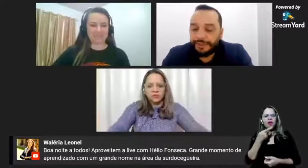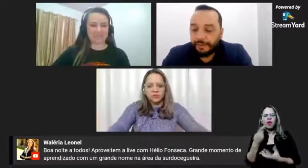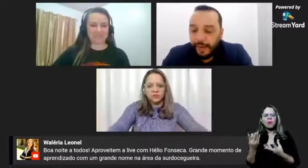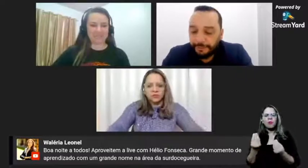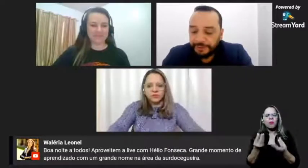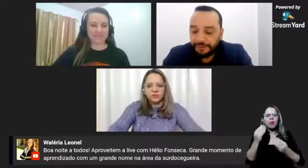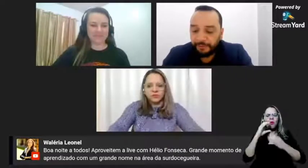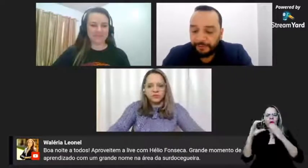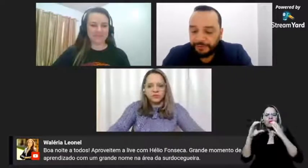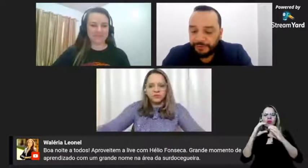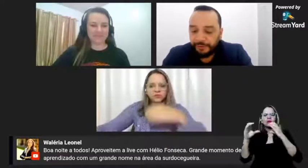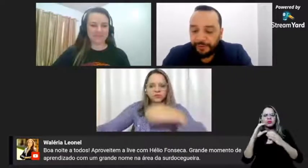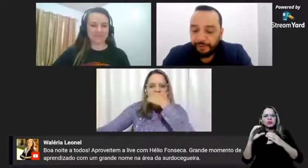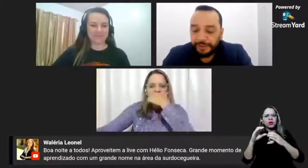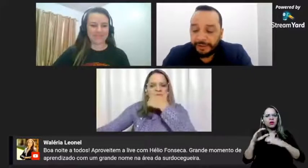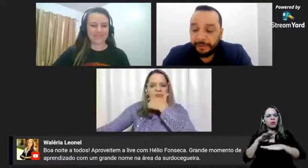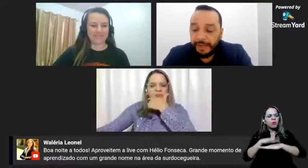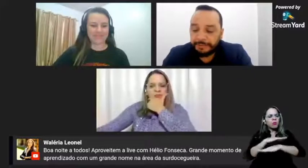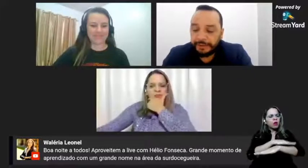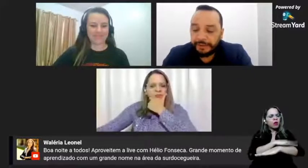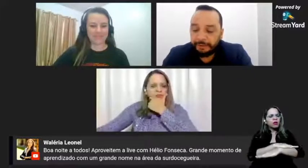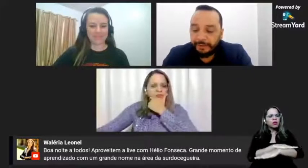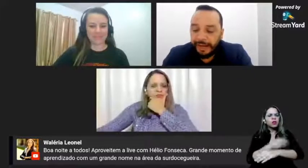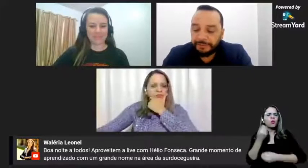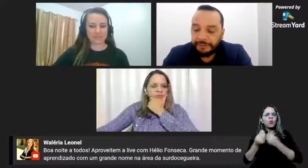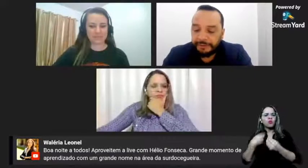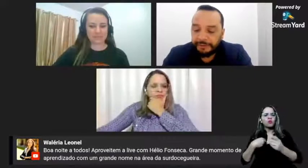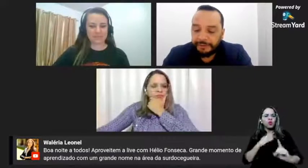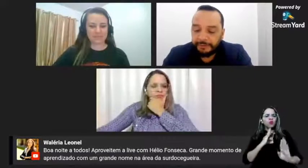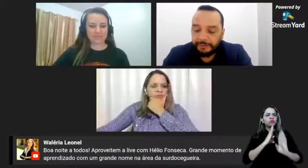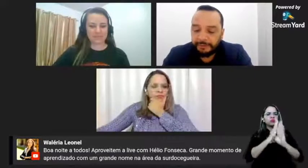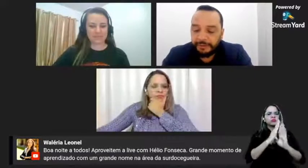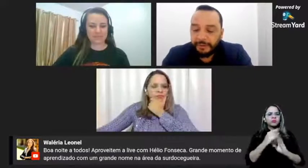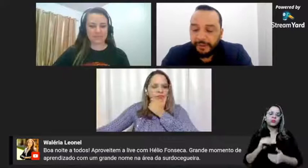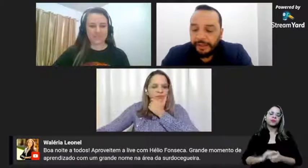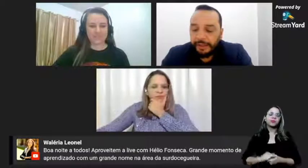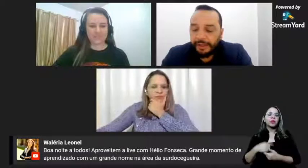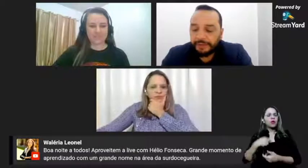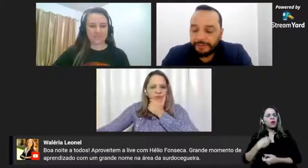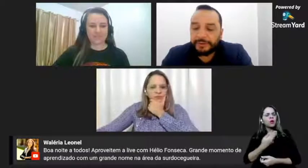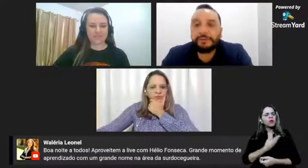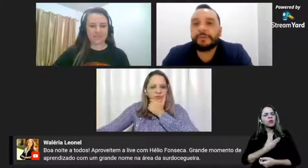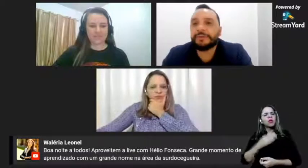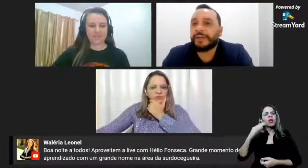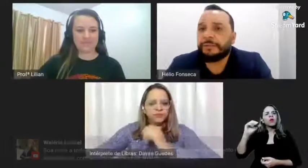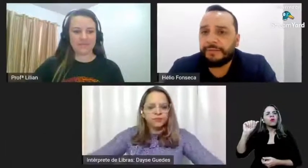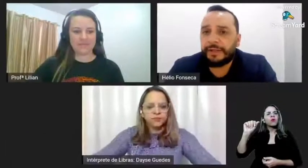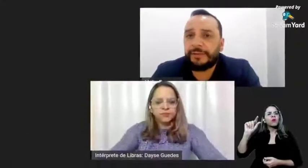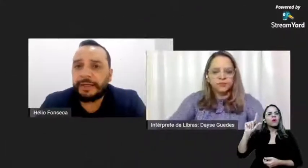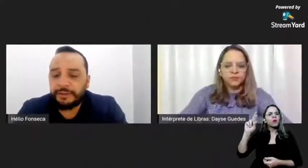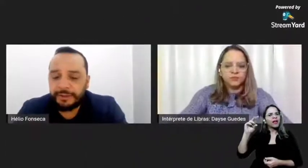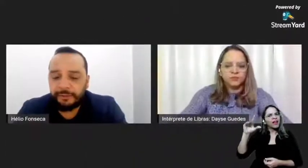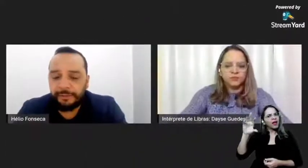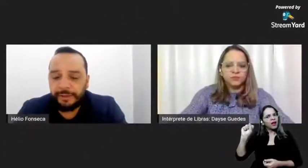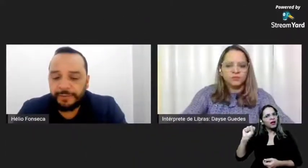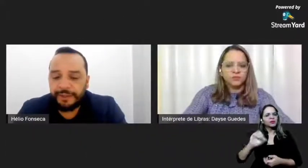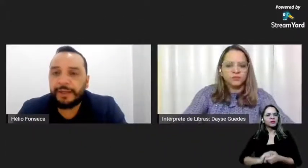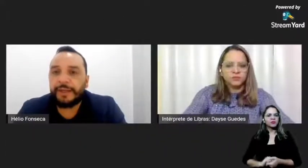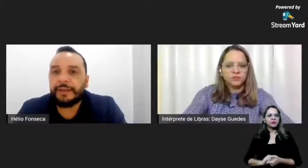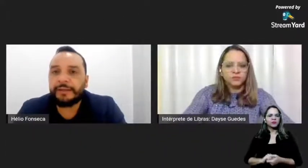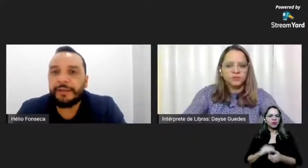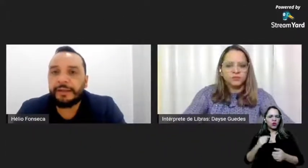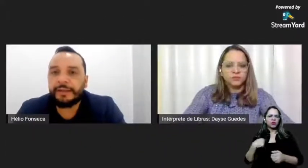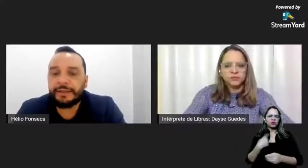a comunicação áptica, como eu descobri a comunicação áptica, o Carlos e eu, então, nós, como eu havia falado antes, nós